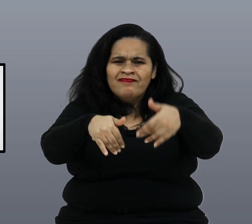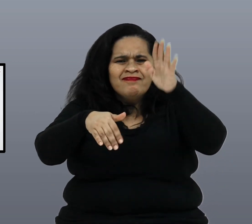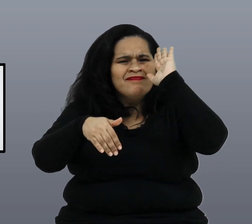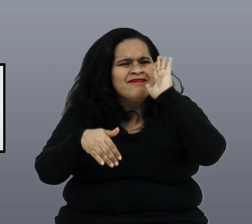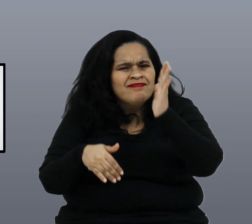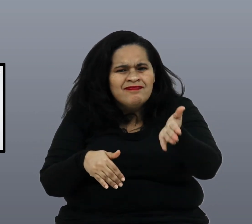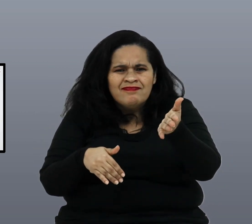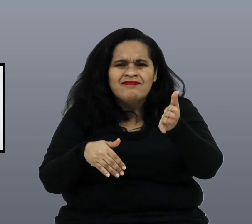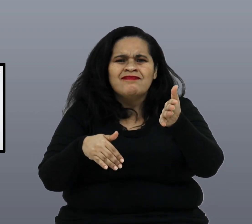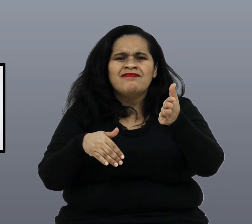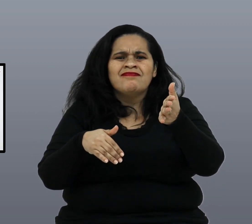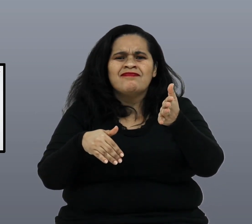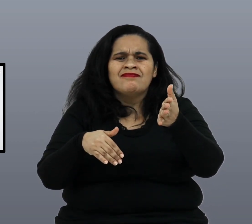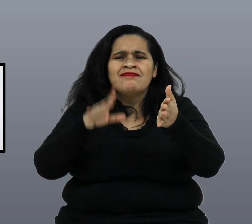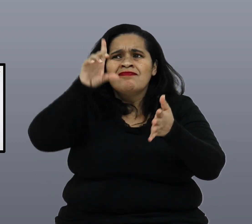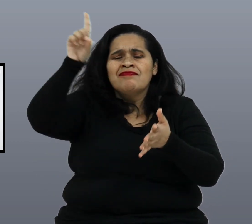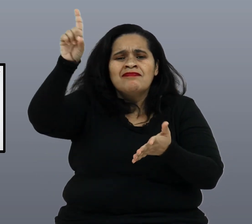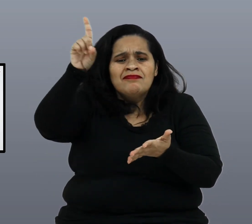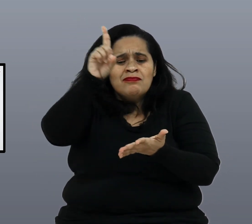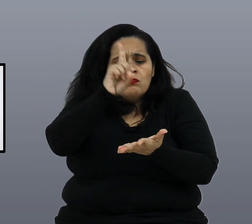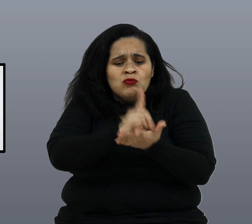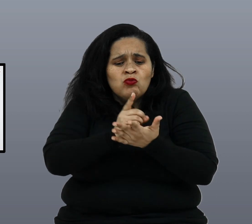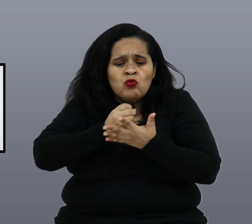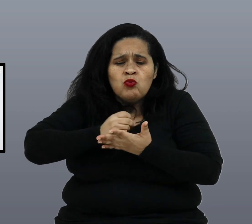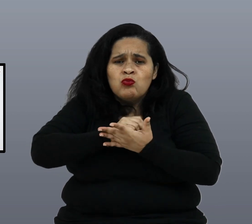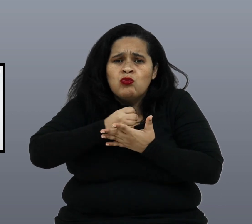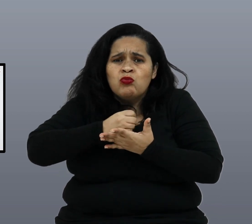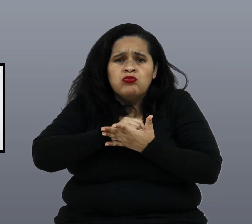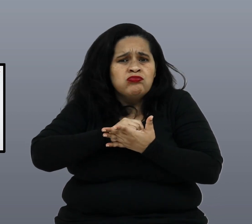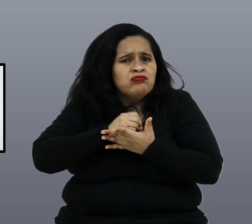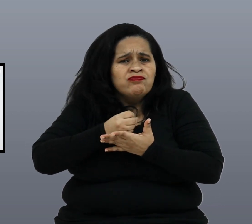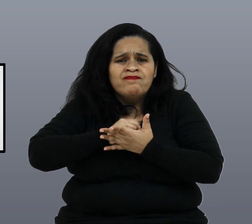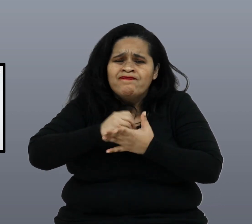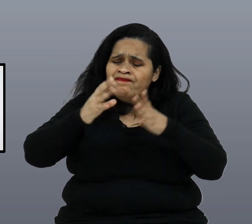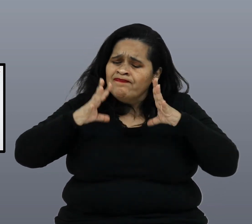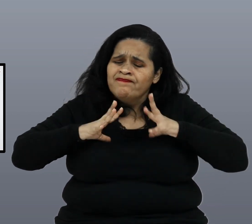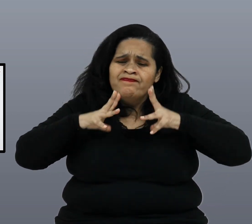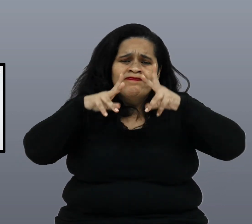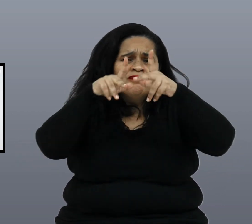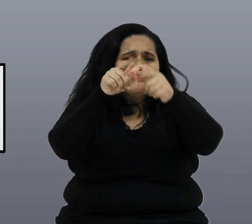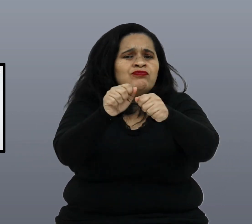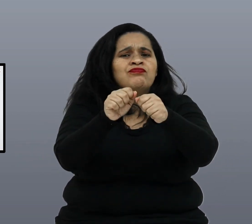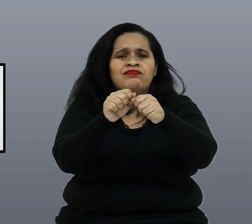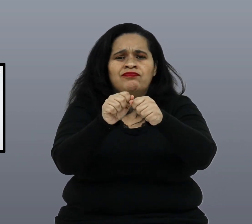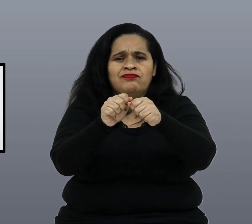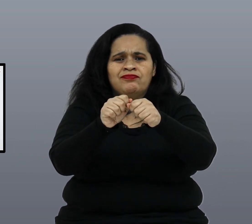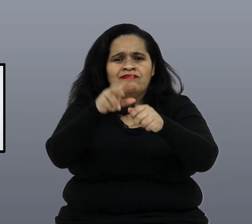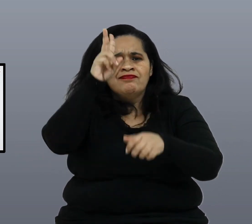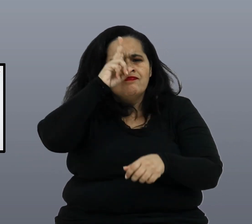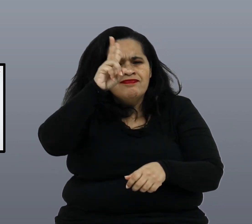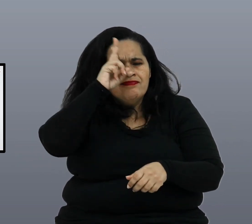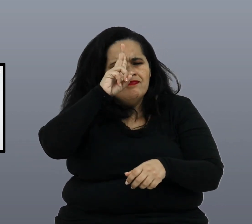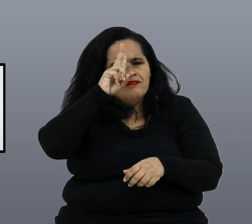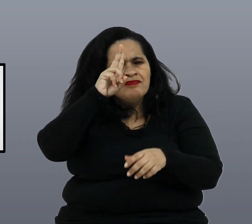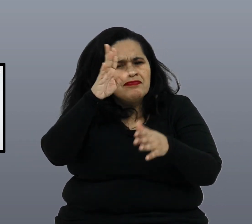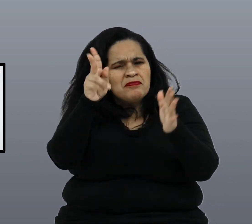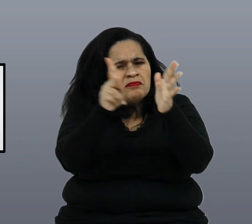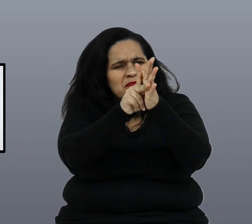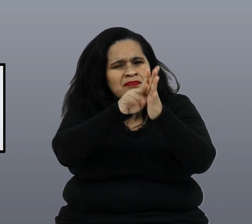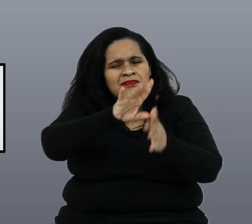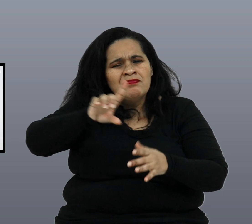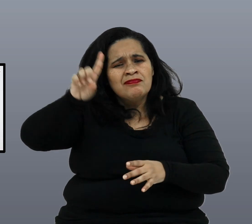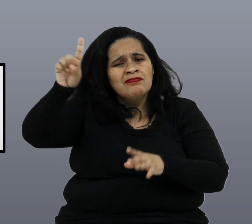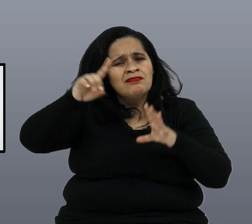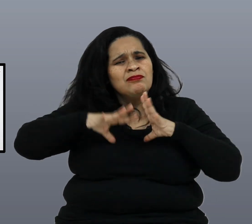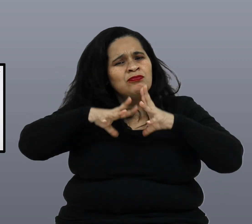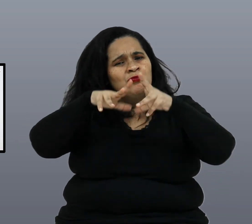trono, estou administrando tudo. E tudo o que acontece é sob ordem e orientação do nosso grande Deus. Então o desafio que eu lhe